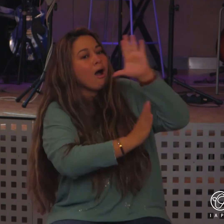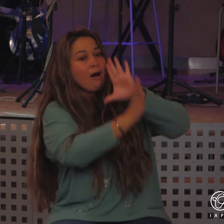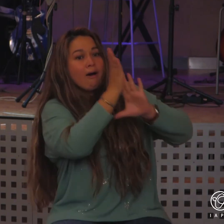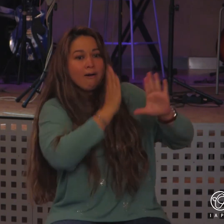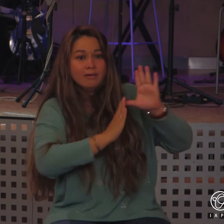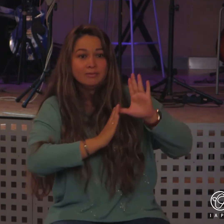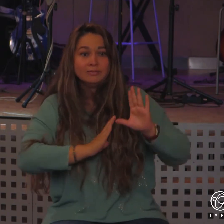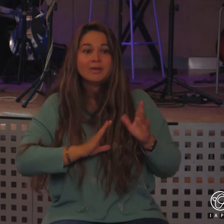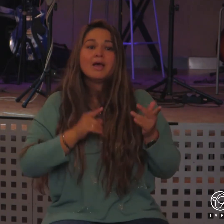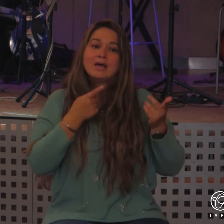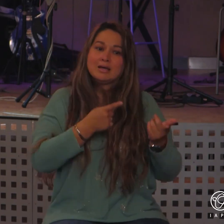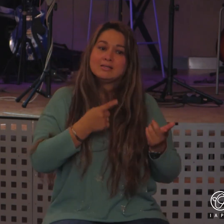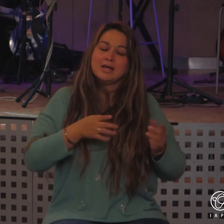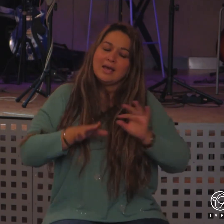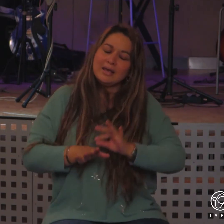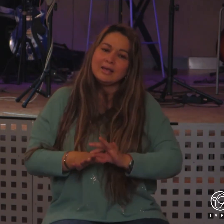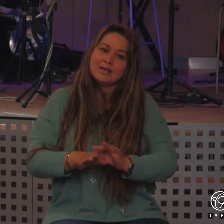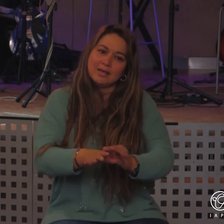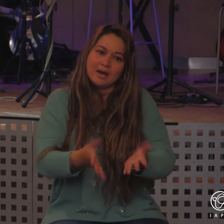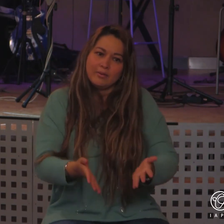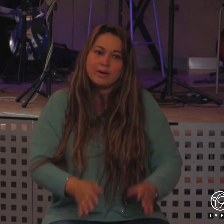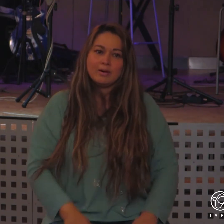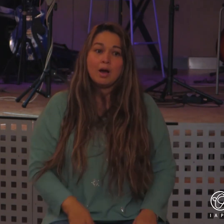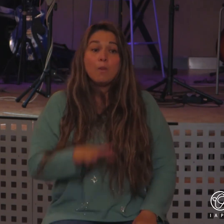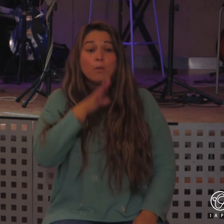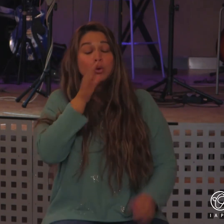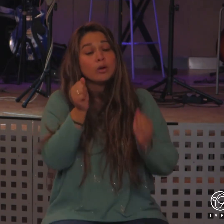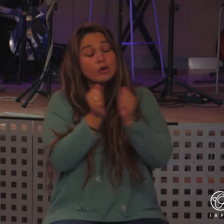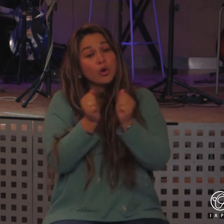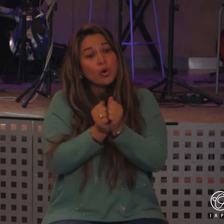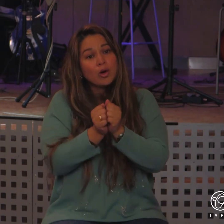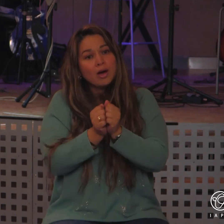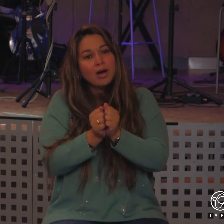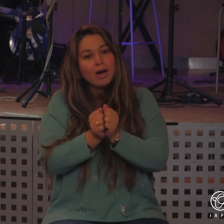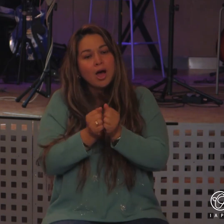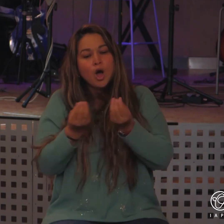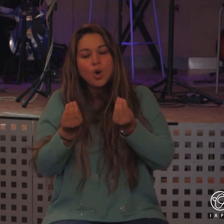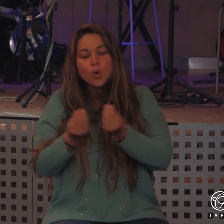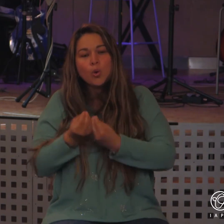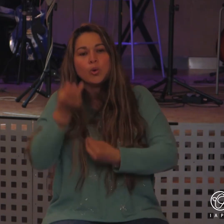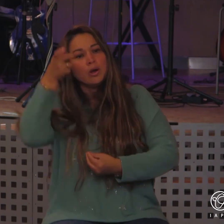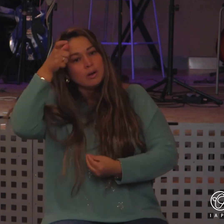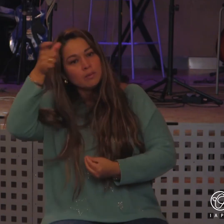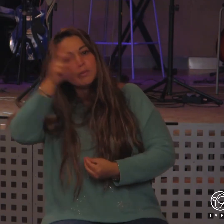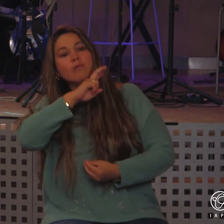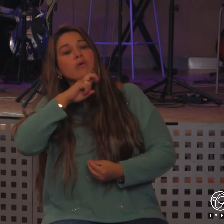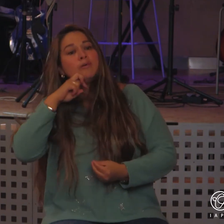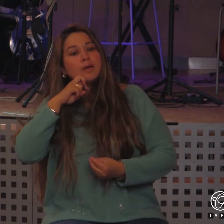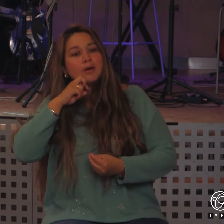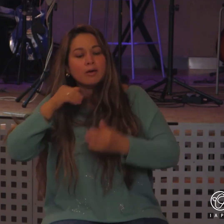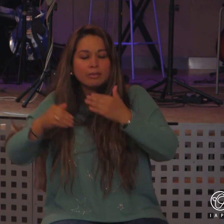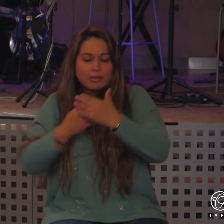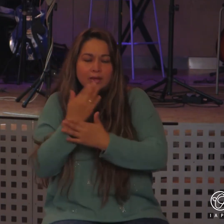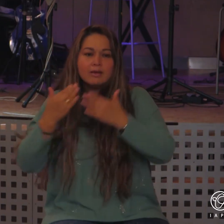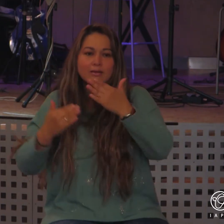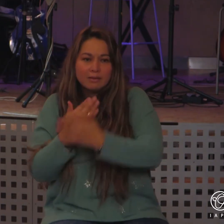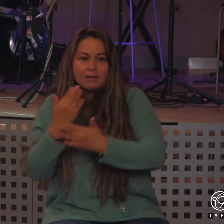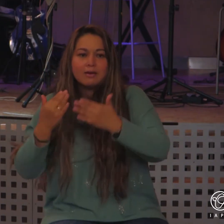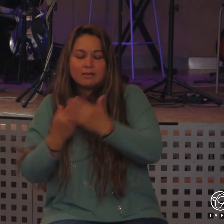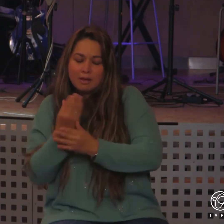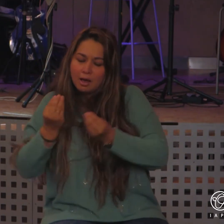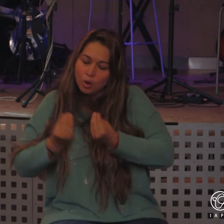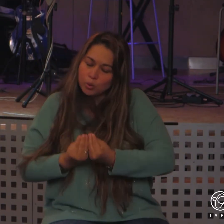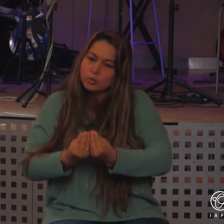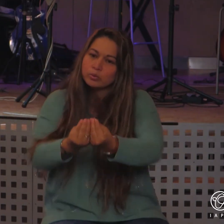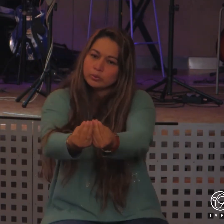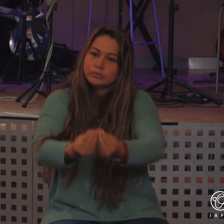roca cada vez que tenían sed. No, es que la roca iba con ellos día tras día. Igual que nuestra roca.